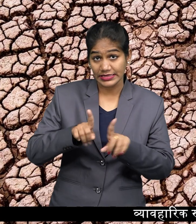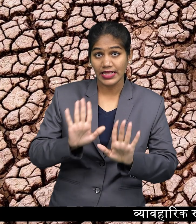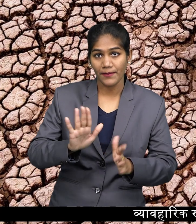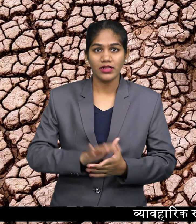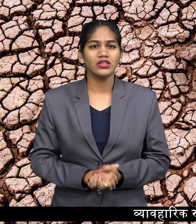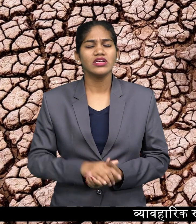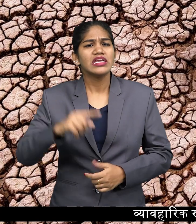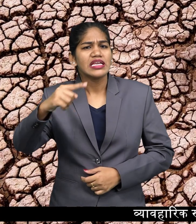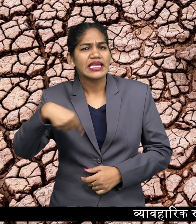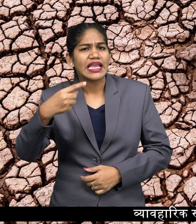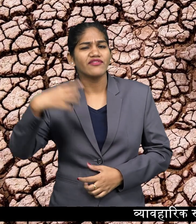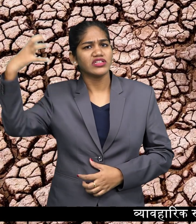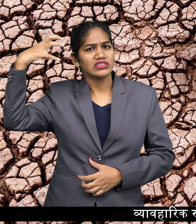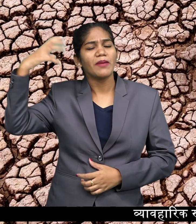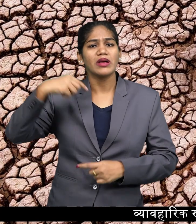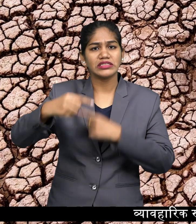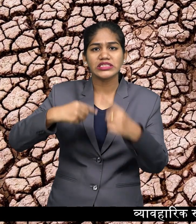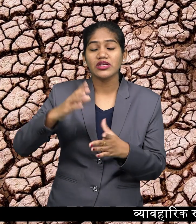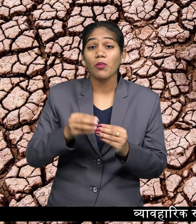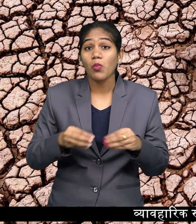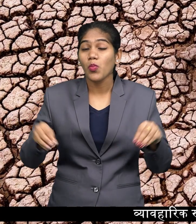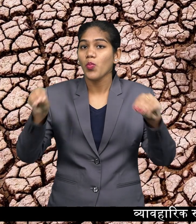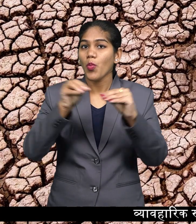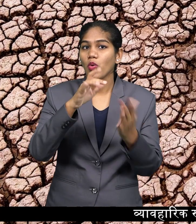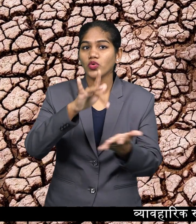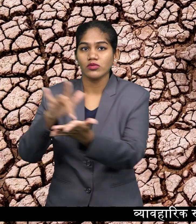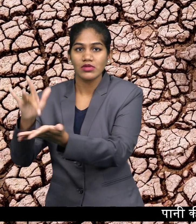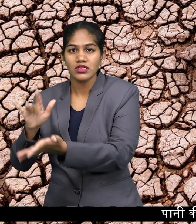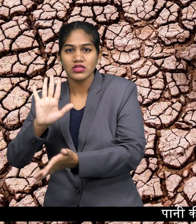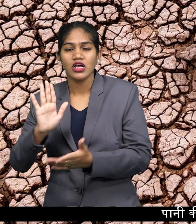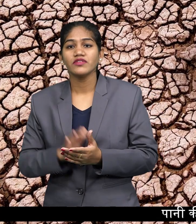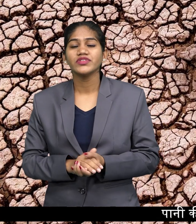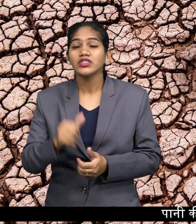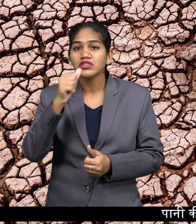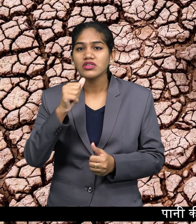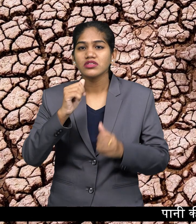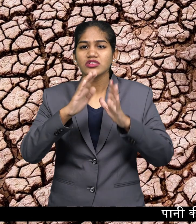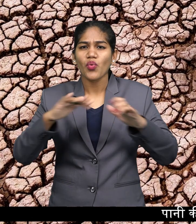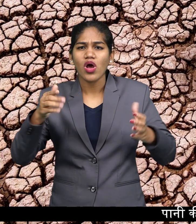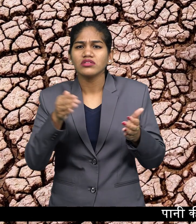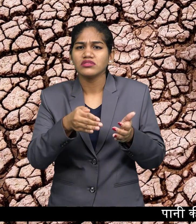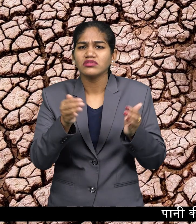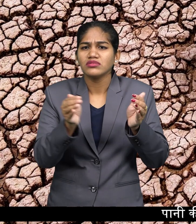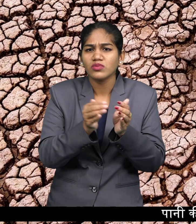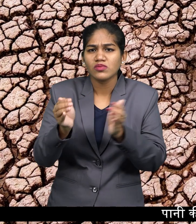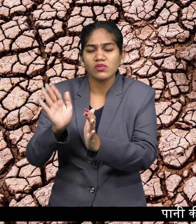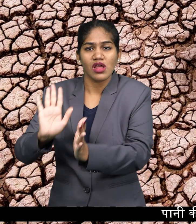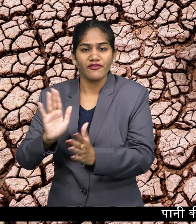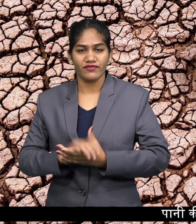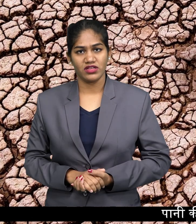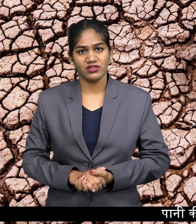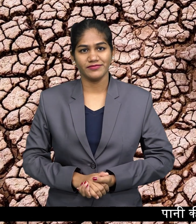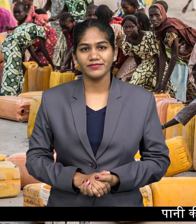व्यावहारिक रूप से हर गर्मियों में अधिकांश स्थानों पर पानी की कमी का सामना करना पड़ता है।